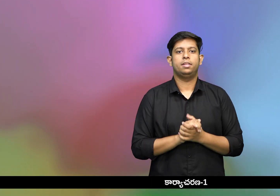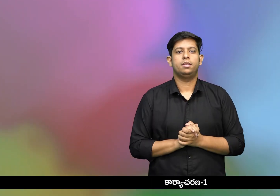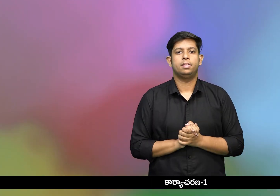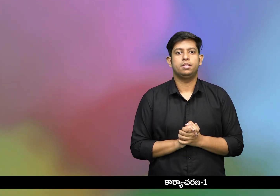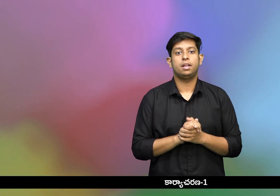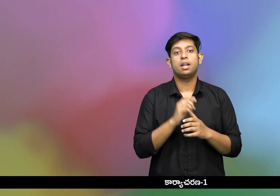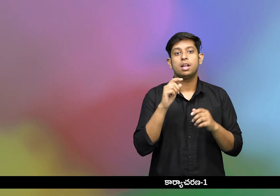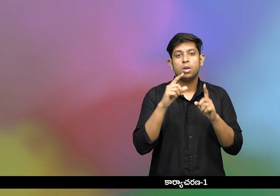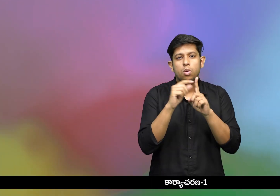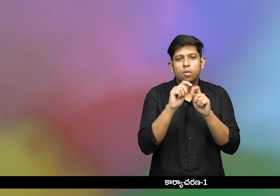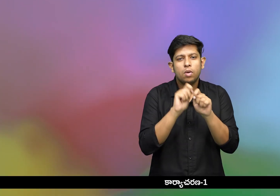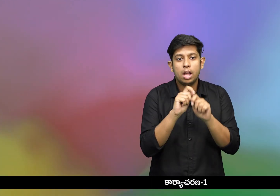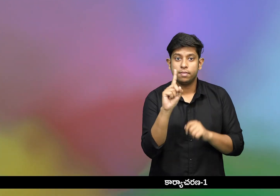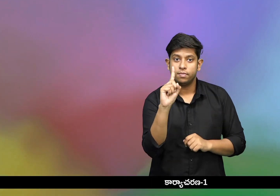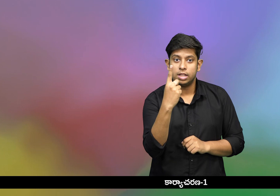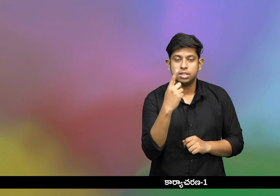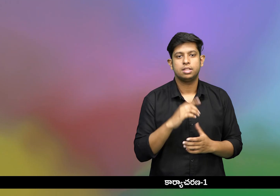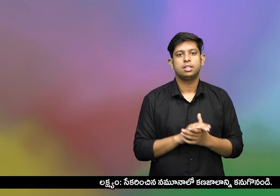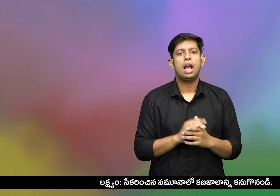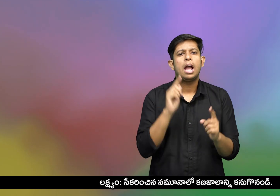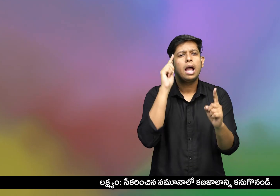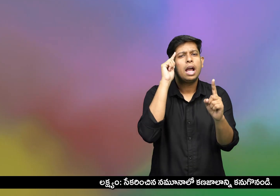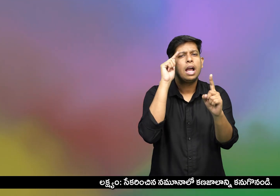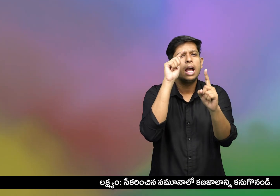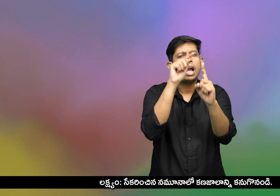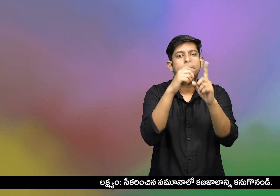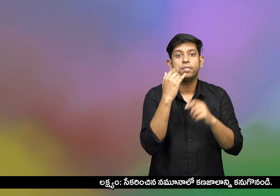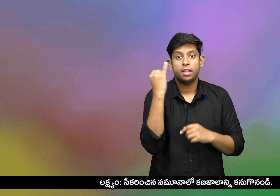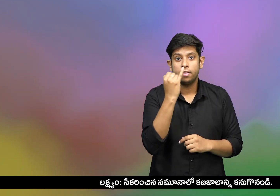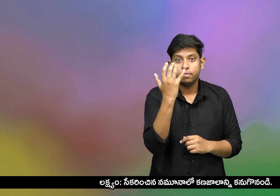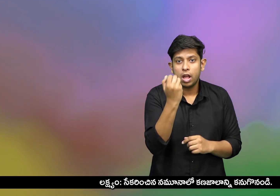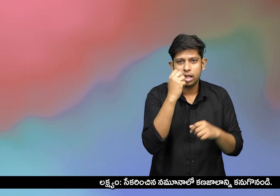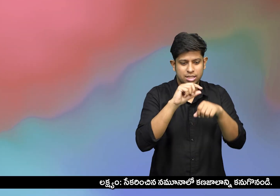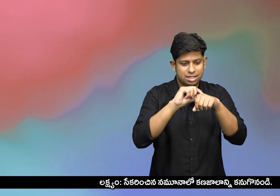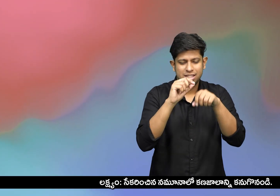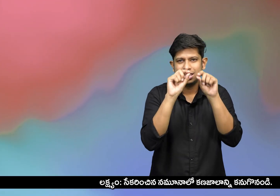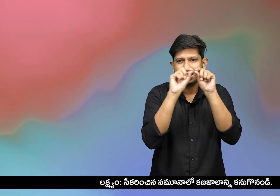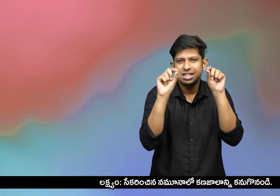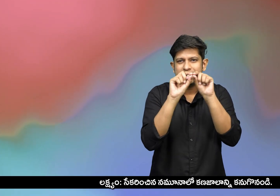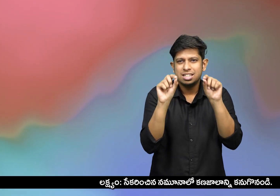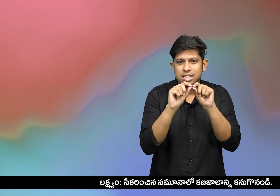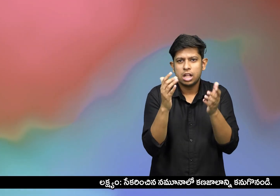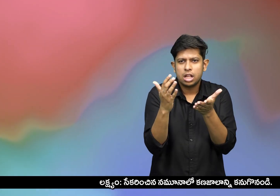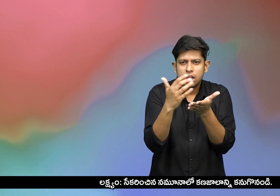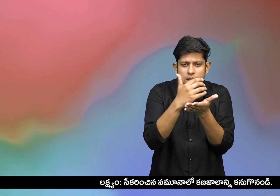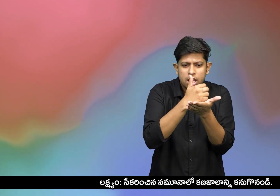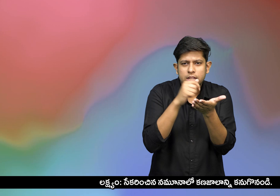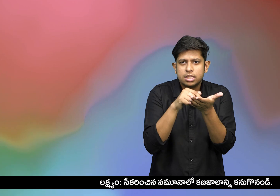కార్యాచరణ 1. లక్ష్యం: సేకరించిన నమూనాలో కణజాలాన్ని కనుగొనండి.